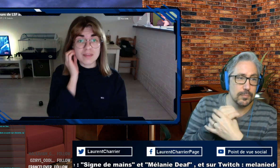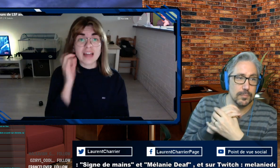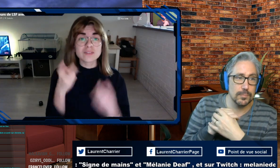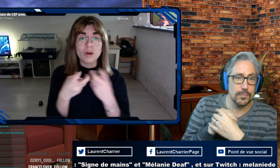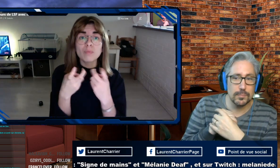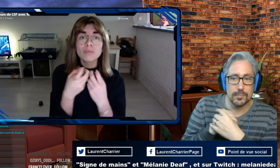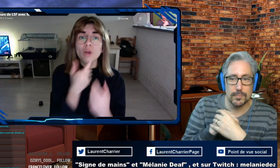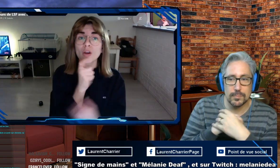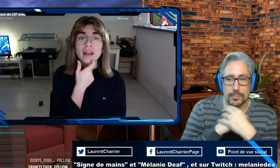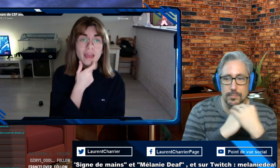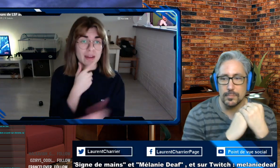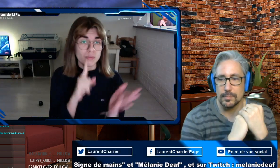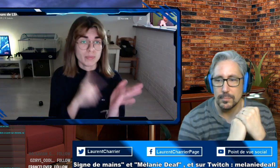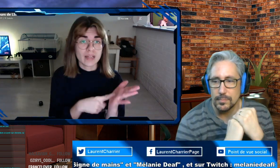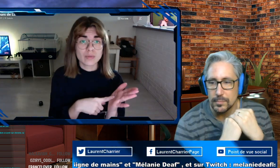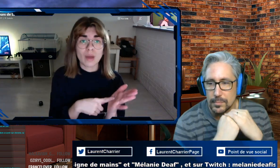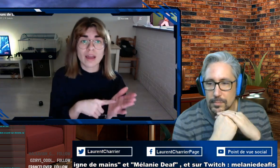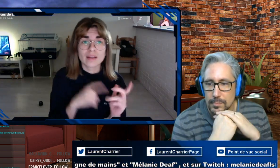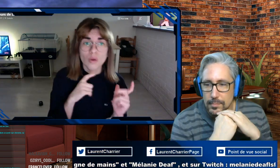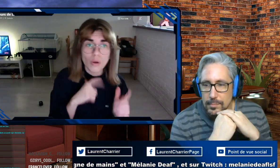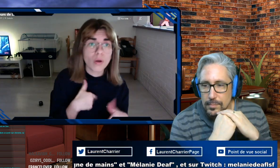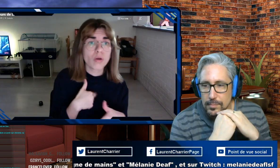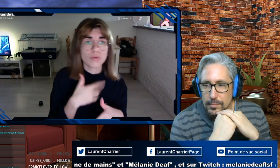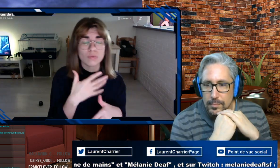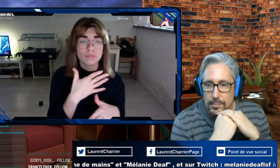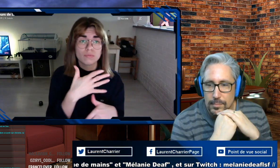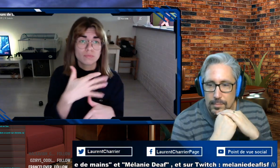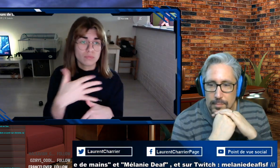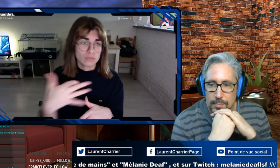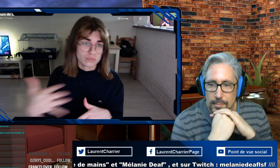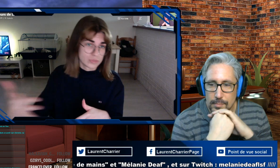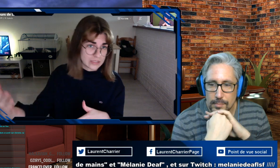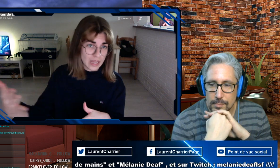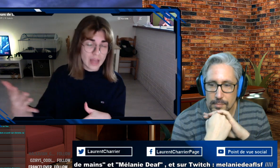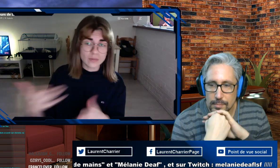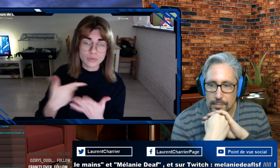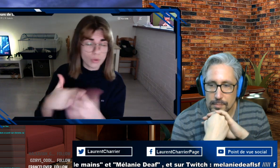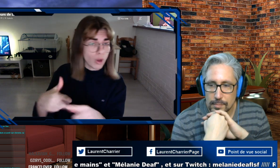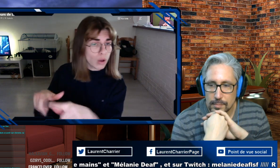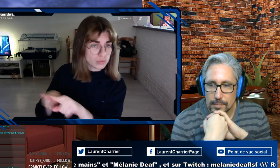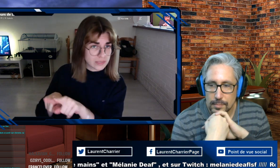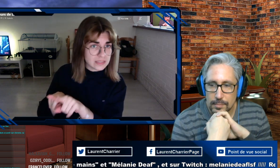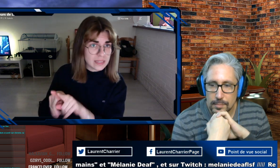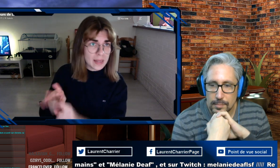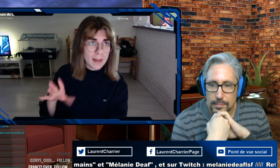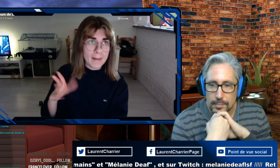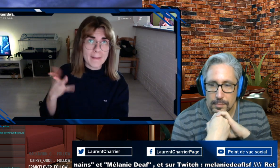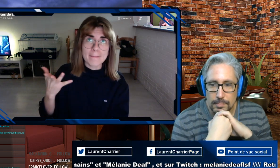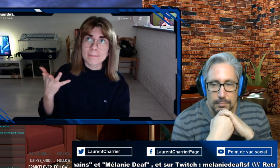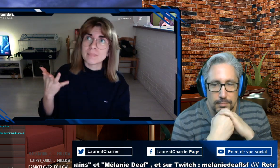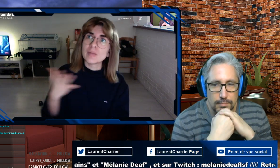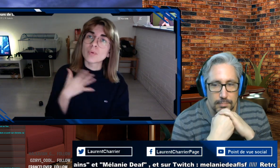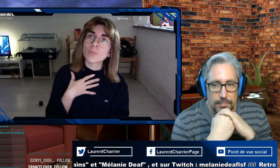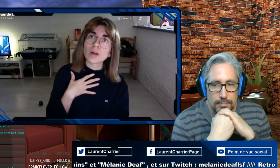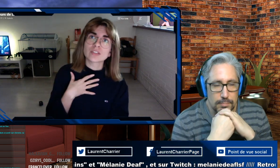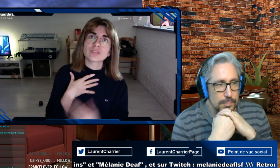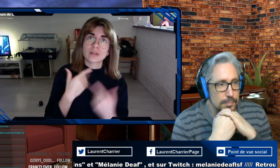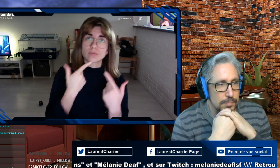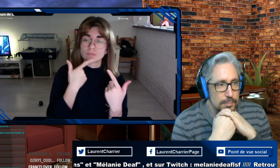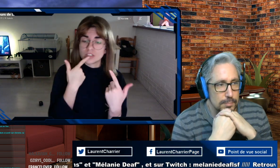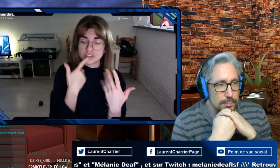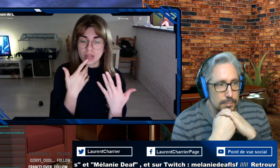Après, par exemple, l'anglais, elle est obligatoire à l'école, etc. D'autres langues aussi. Mais pour